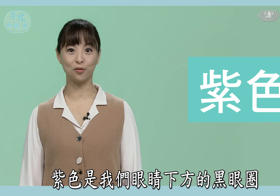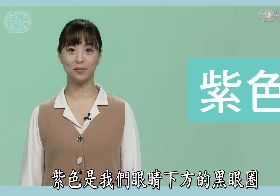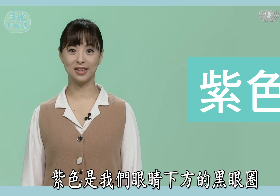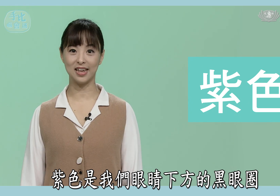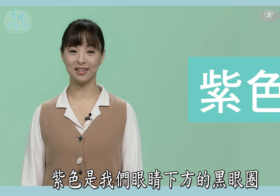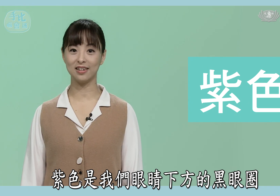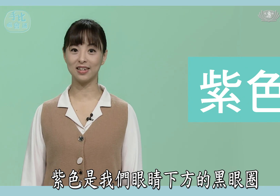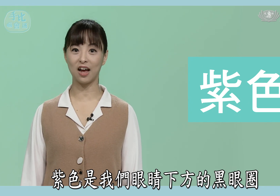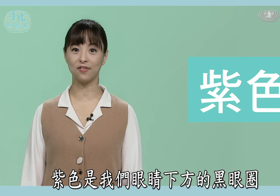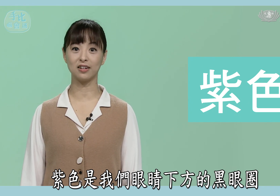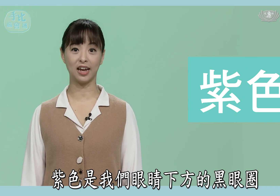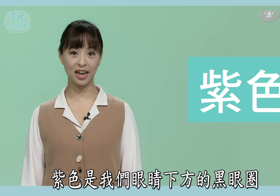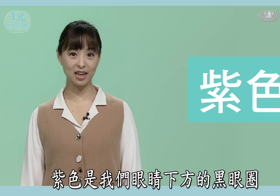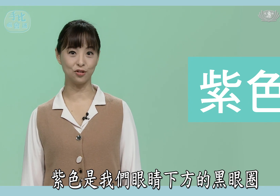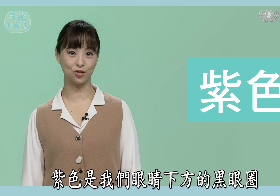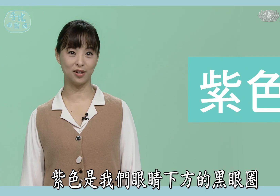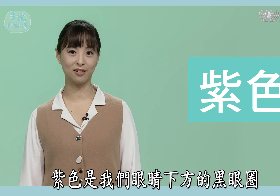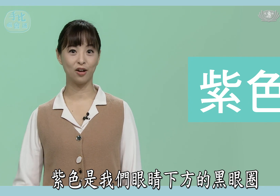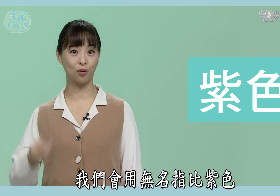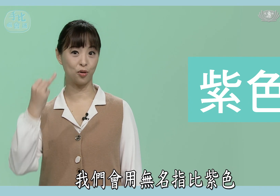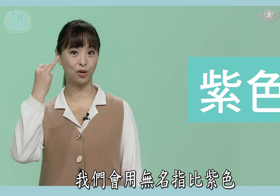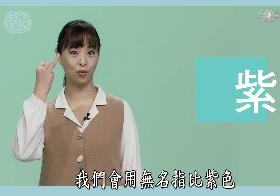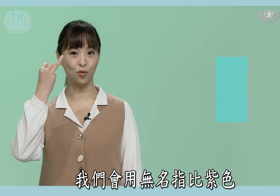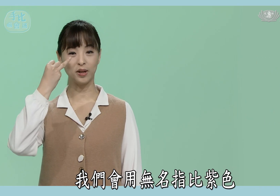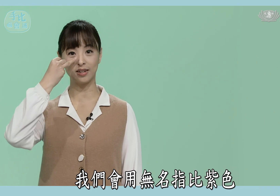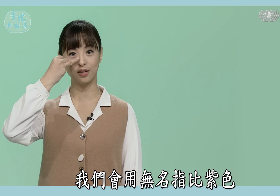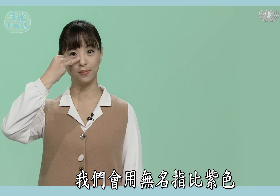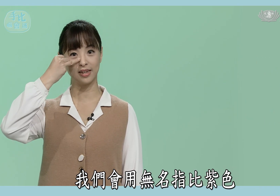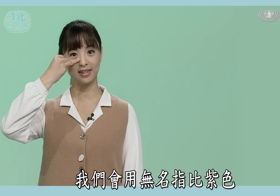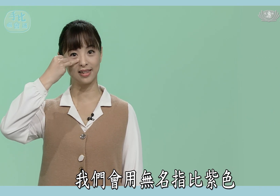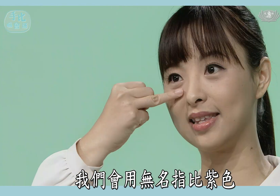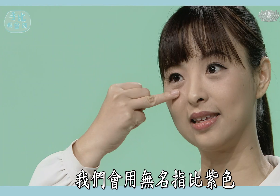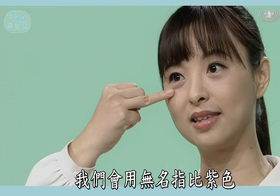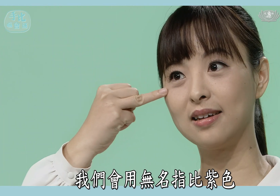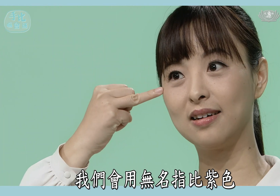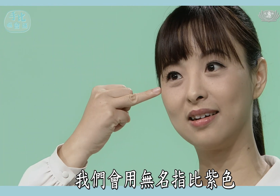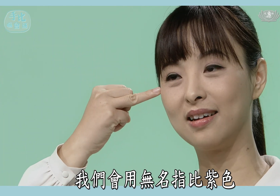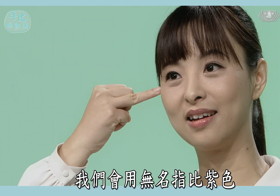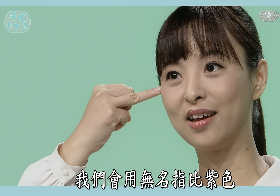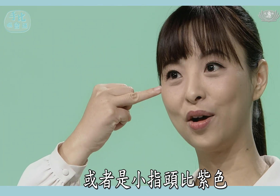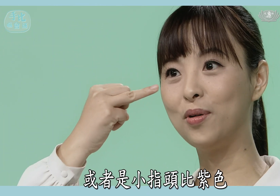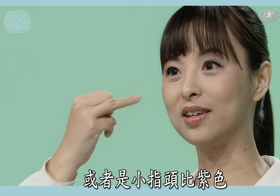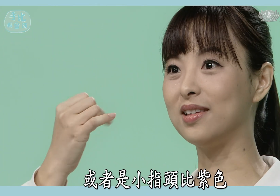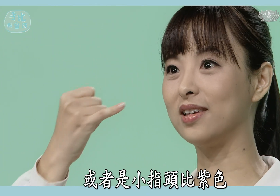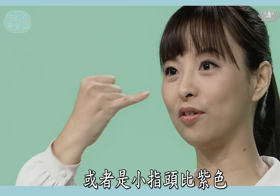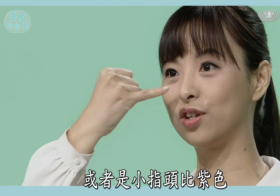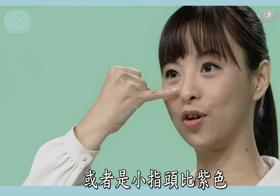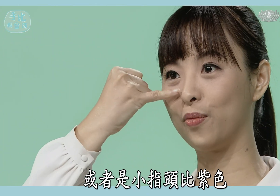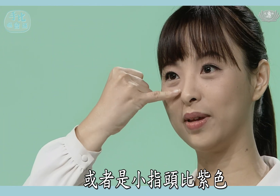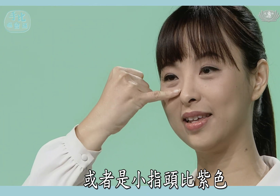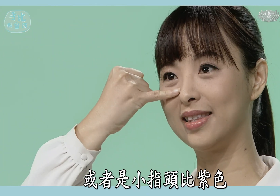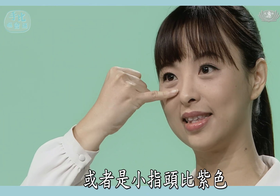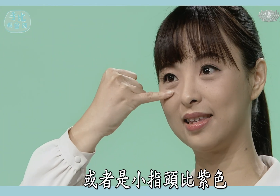们眼睛下方的黑眼圈，我们会用无名指比紫色，或者是小指头比紫